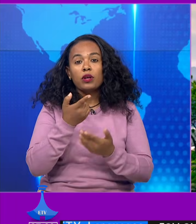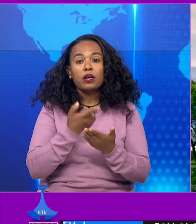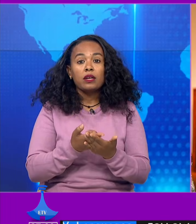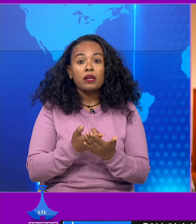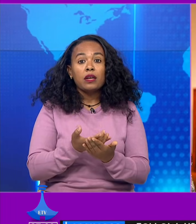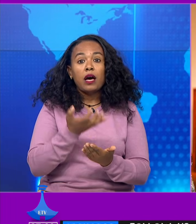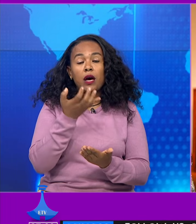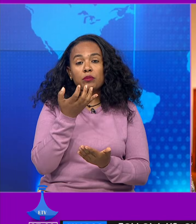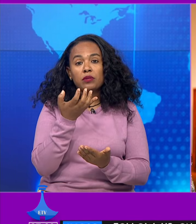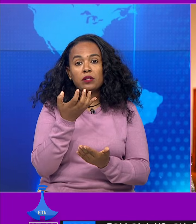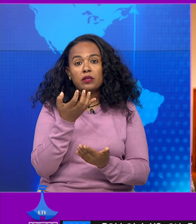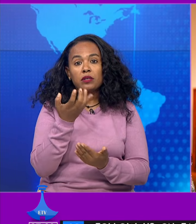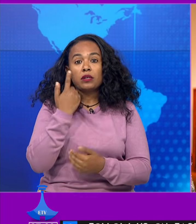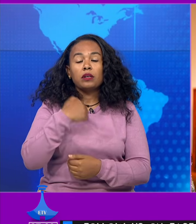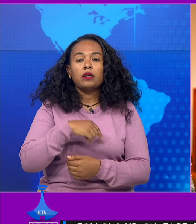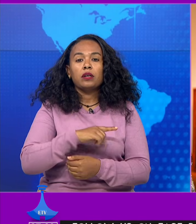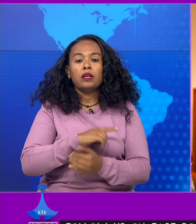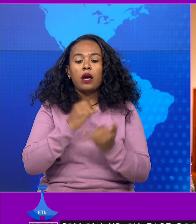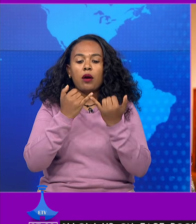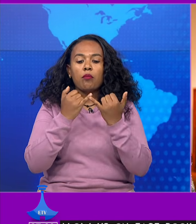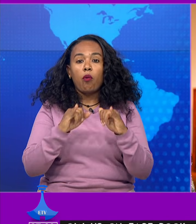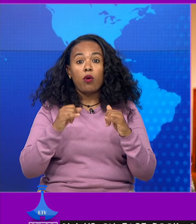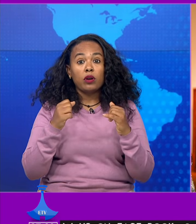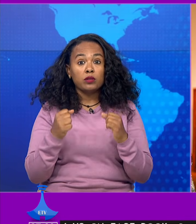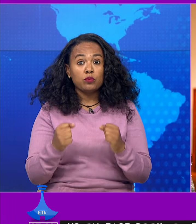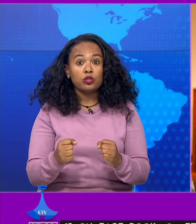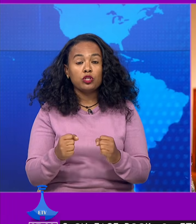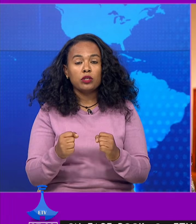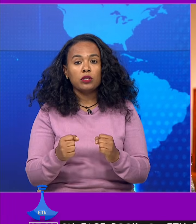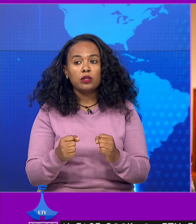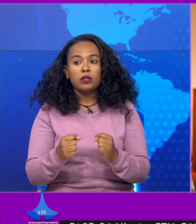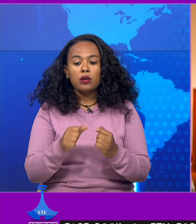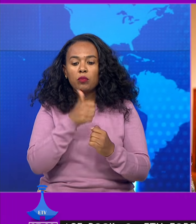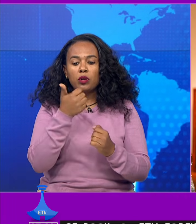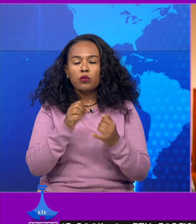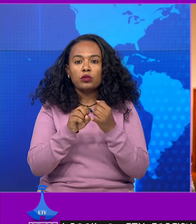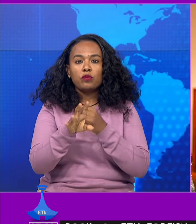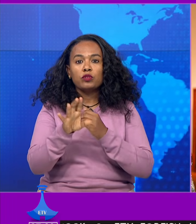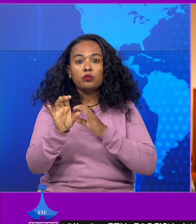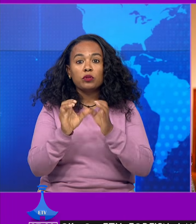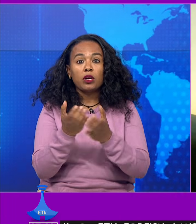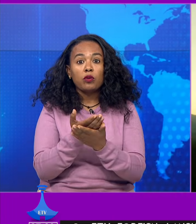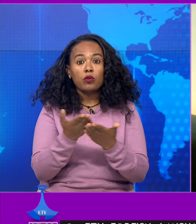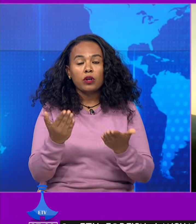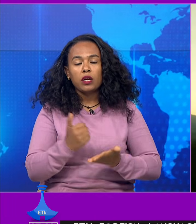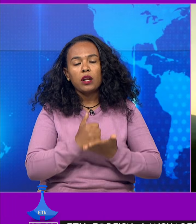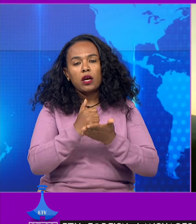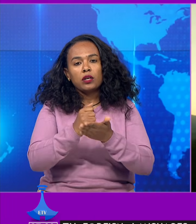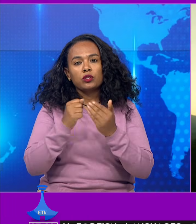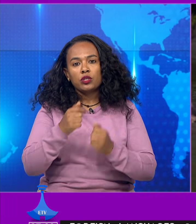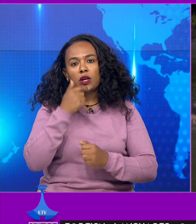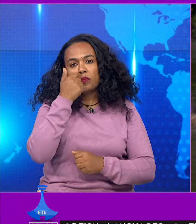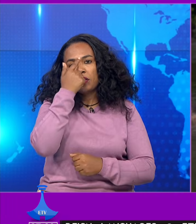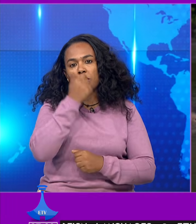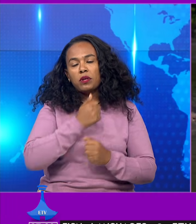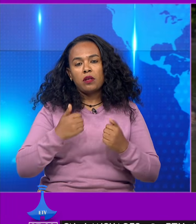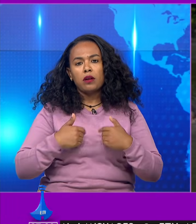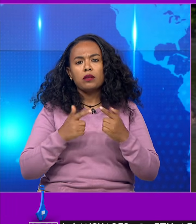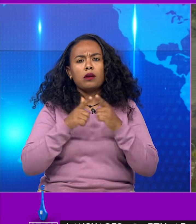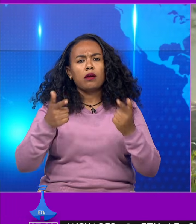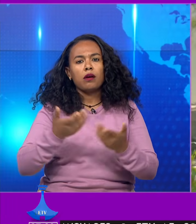ሀብት እኛም መቋደስ ብንችል በሌሎች ዘርፎች የምናደርገውን ነገር ሊያግዝ ይችላል የሚል እምነት አለ። ትልቅ ሀብት ነው